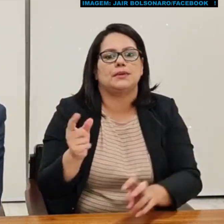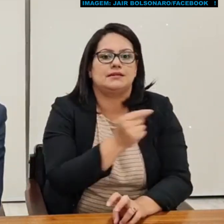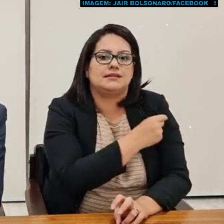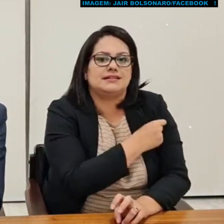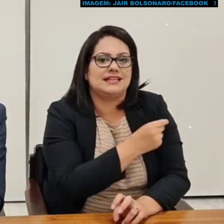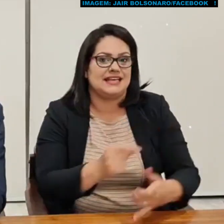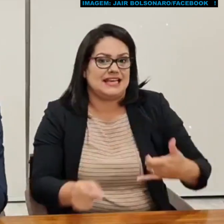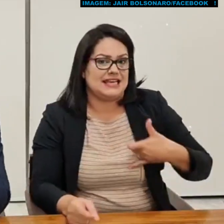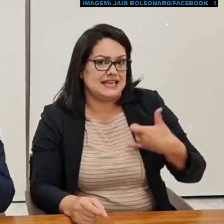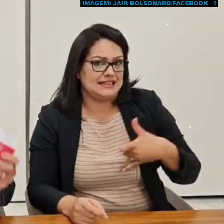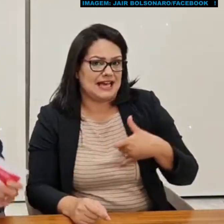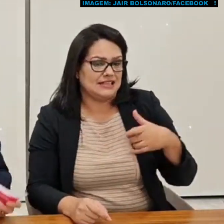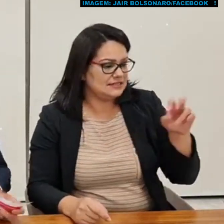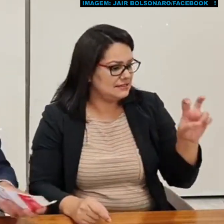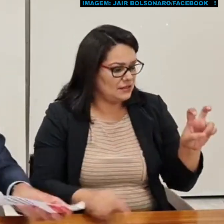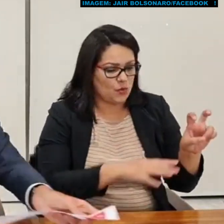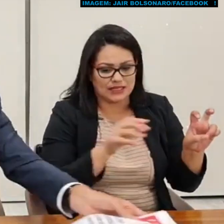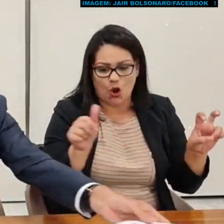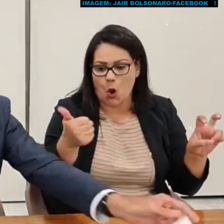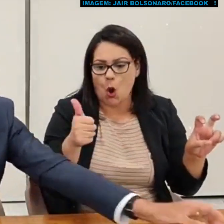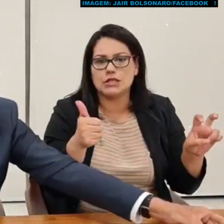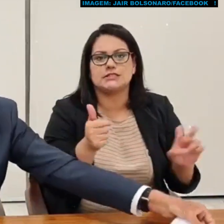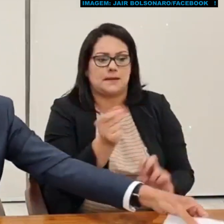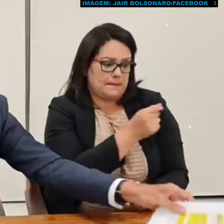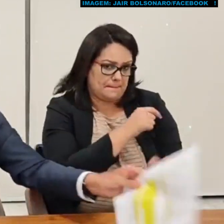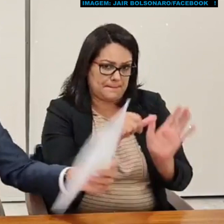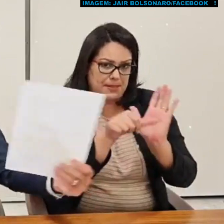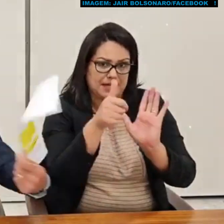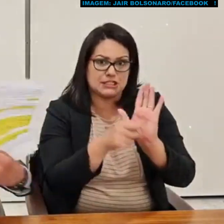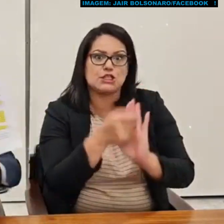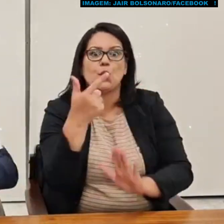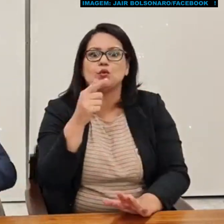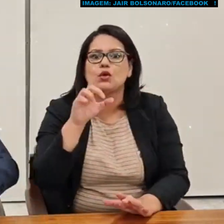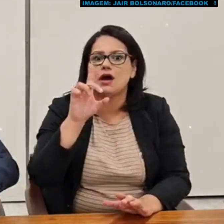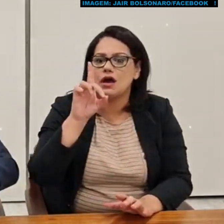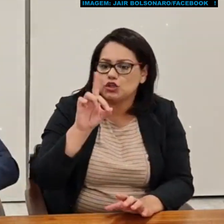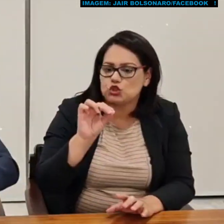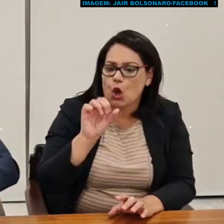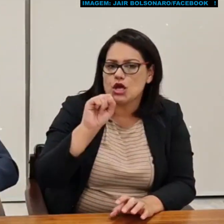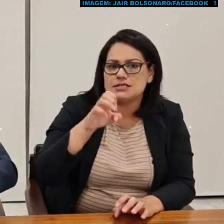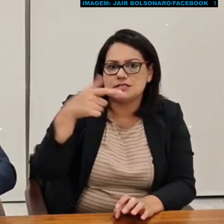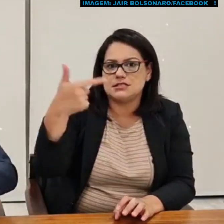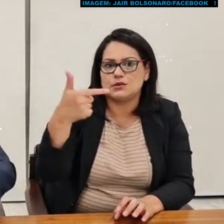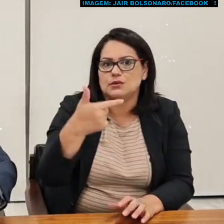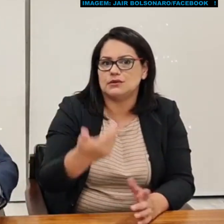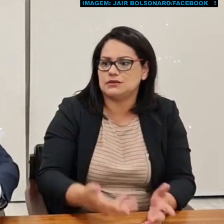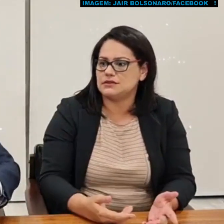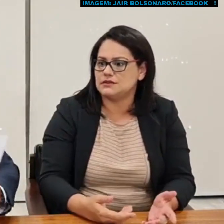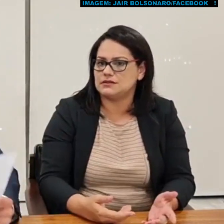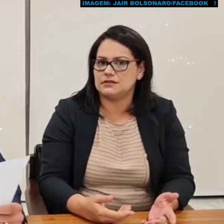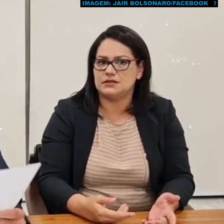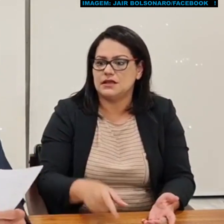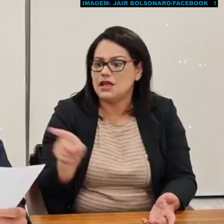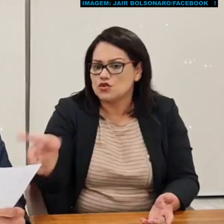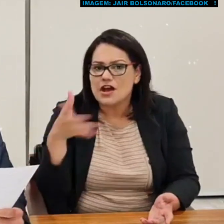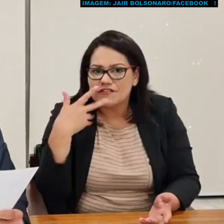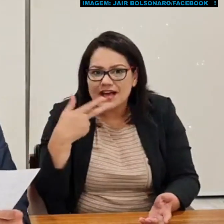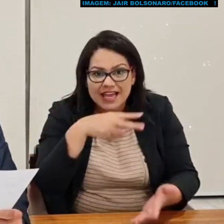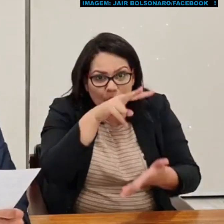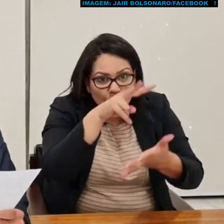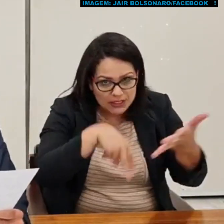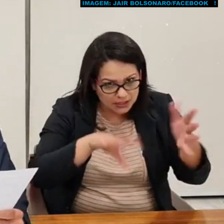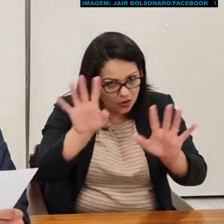de 5 a 11 anos de idade. Além de todos os efeitos, possíveis efeitos colaterais, que eu disse para vocês,